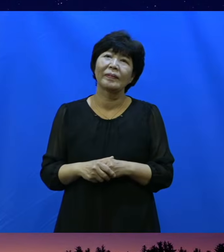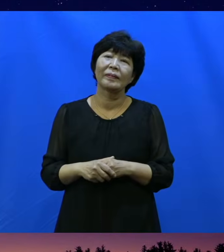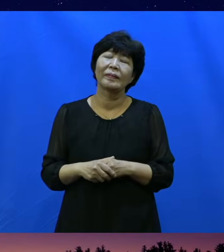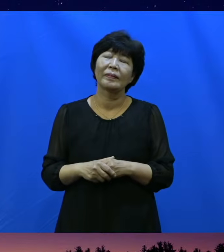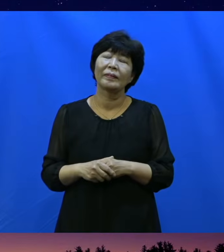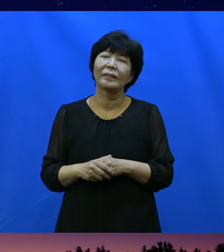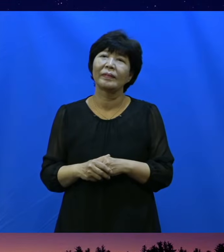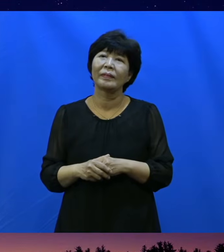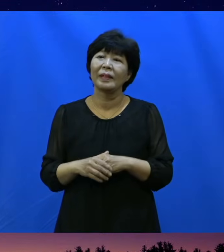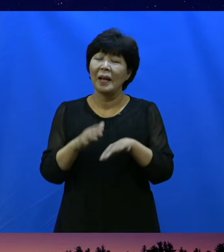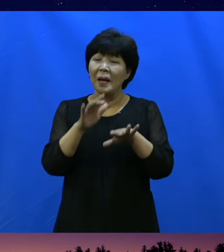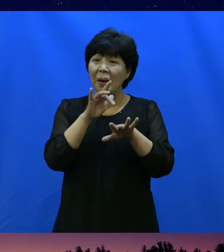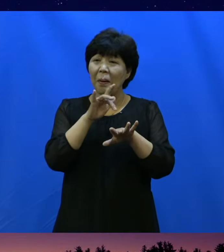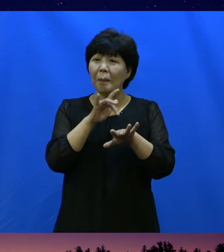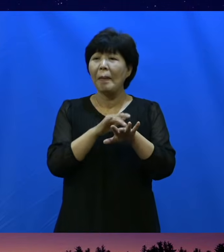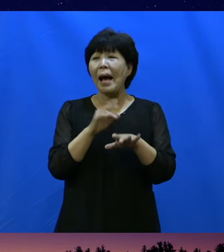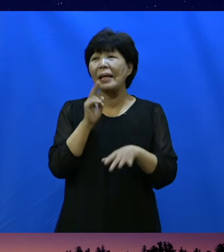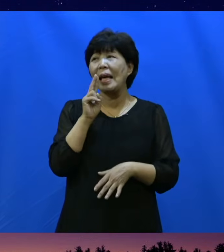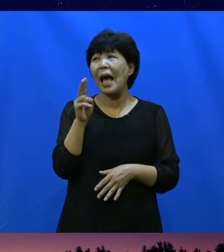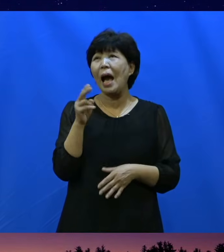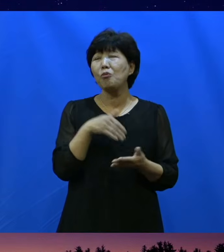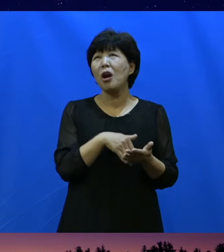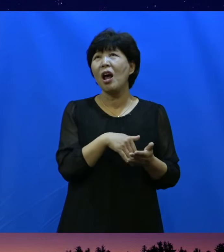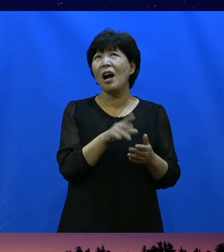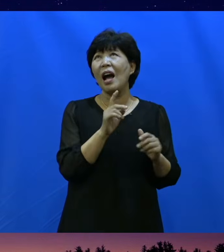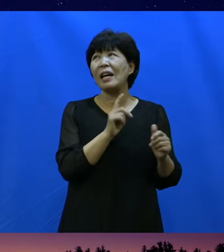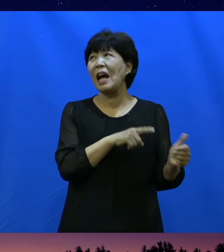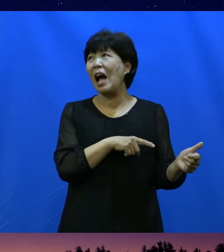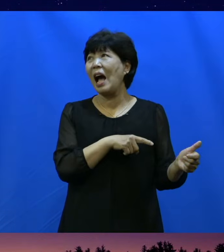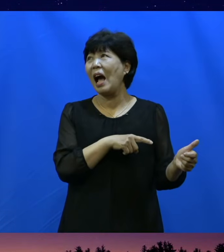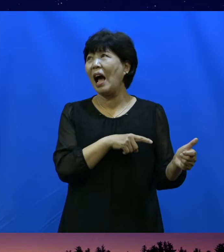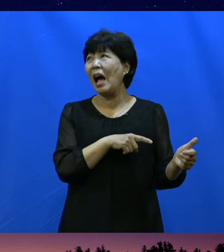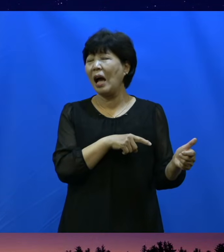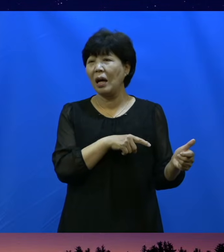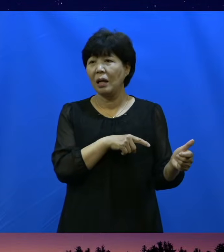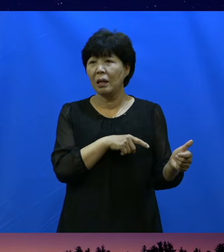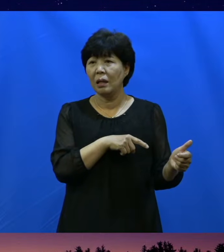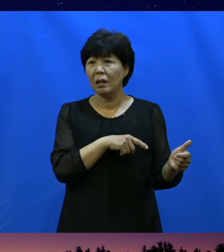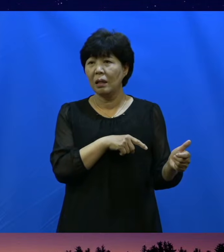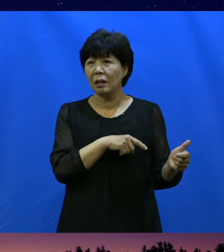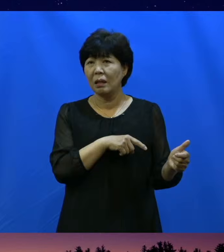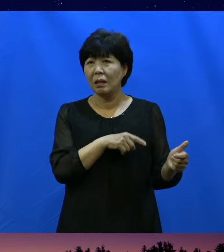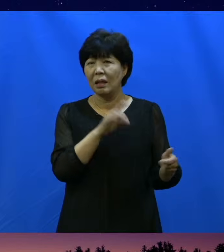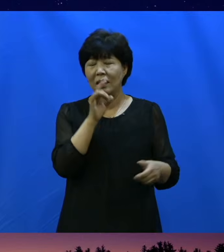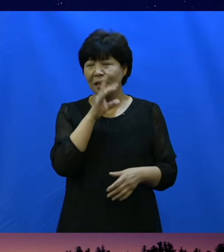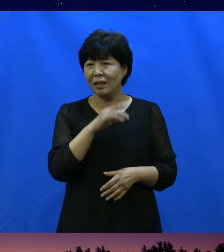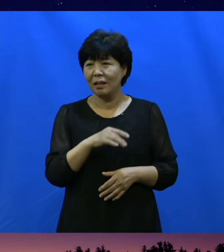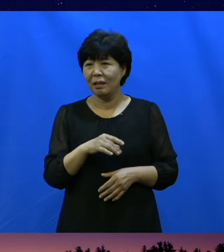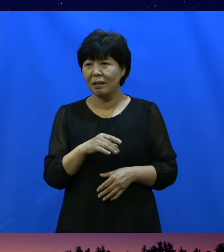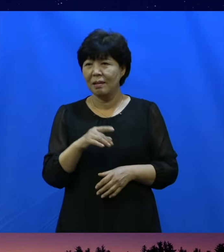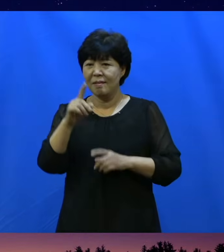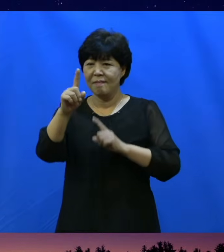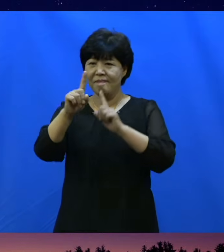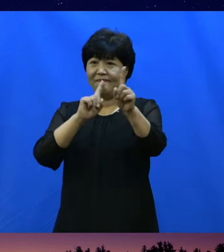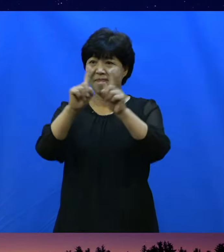여러분, 마귀야 물러가라 이래가지고 물러가지 않아요. 말씀을 들이대야 돼요.